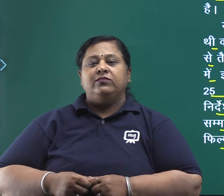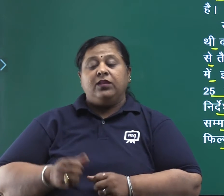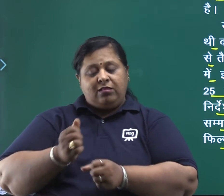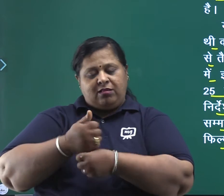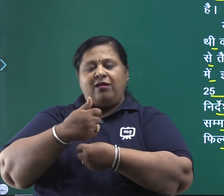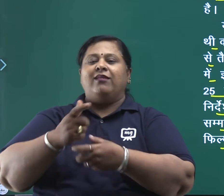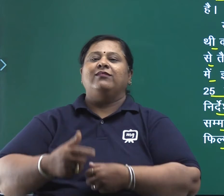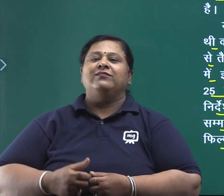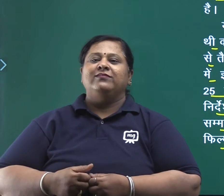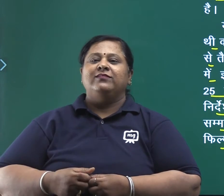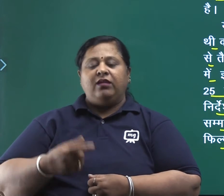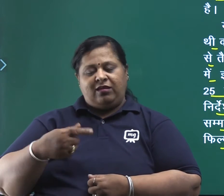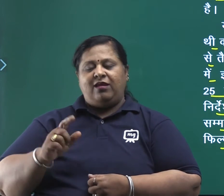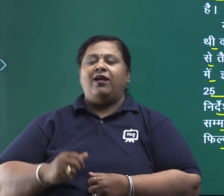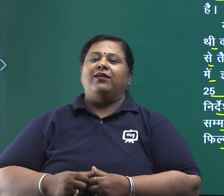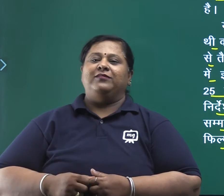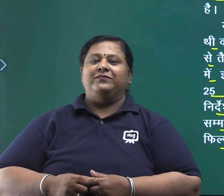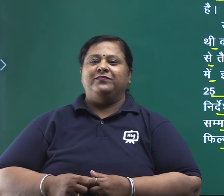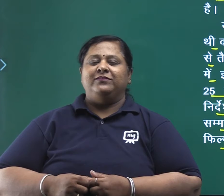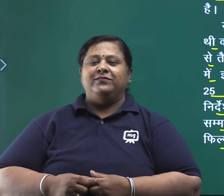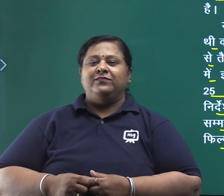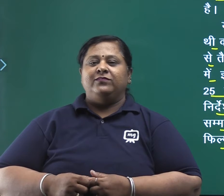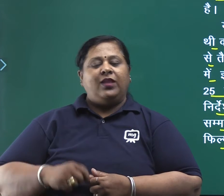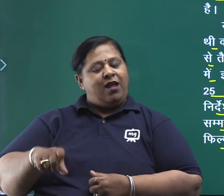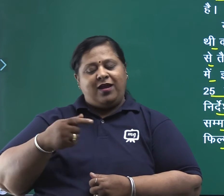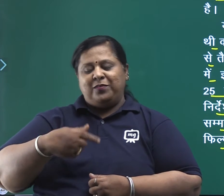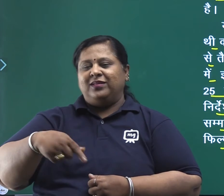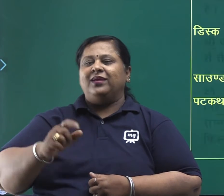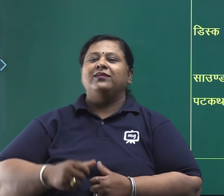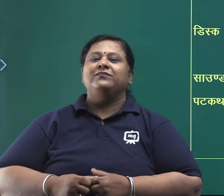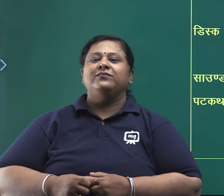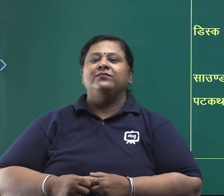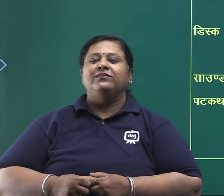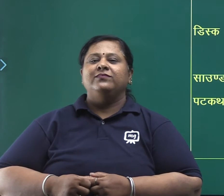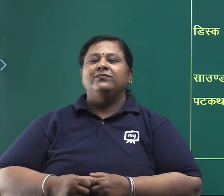इसको तैयार किया गया। आगे बढ़ते हैं।